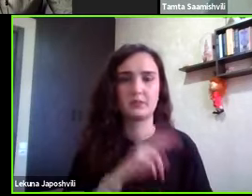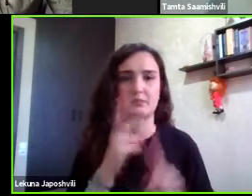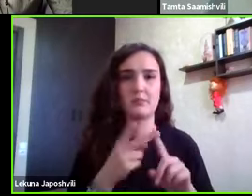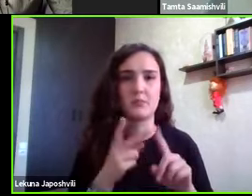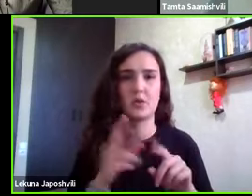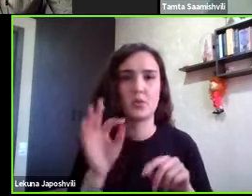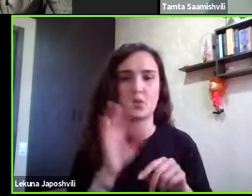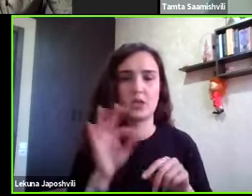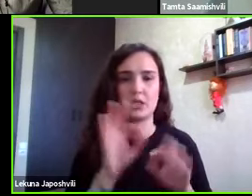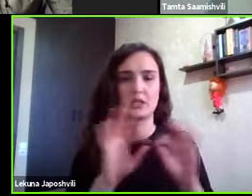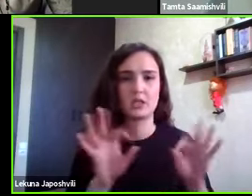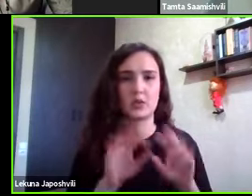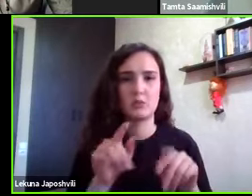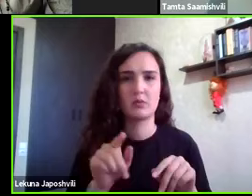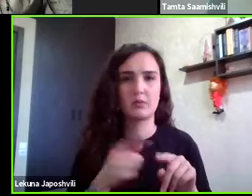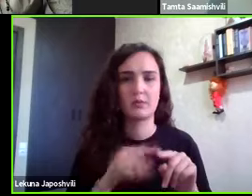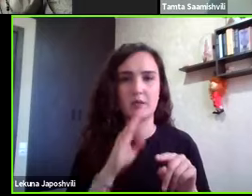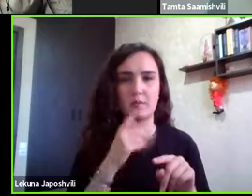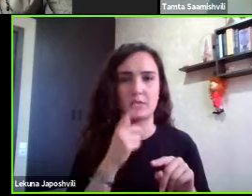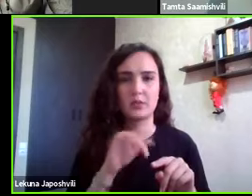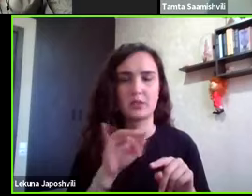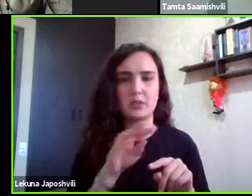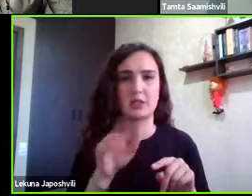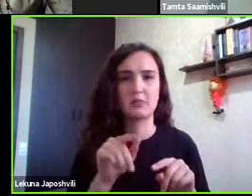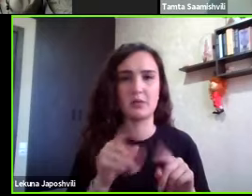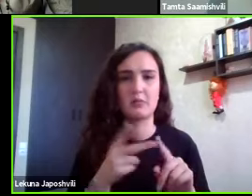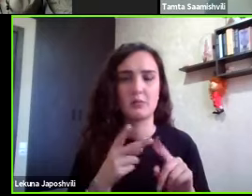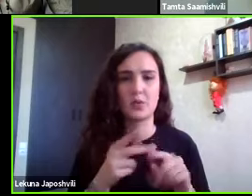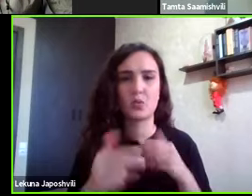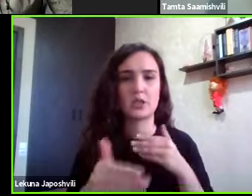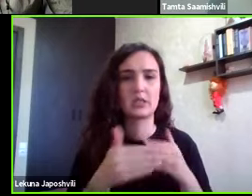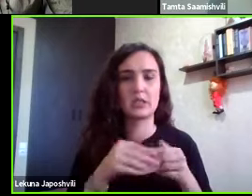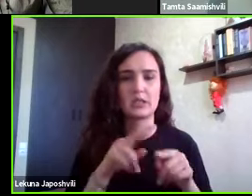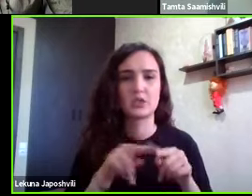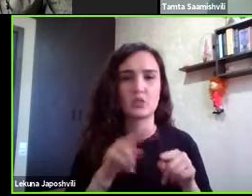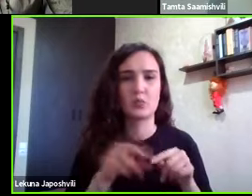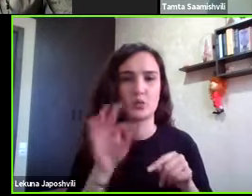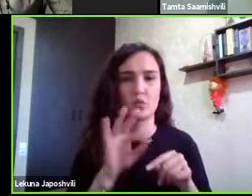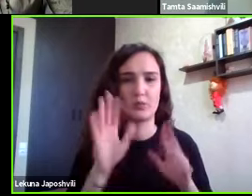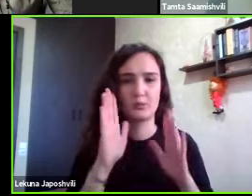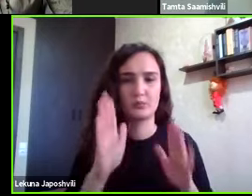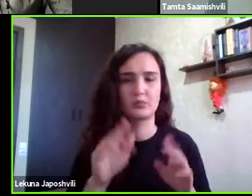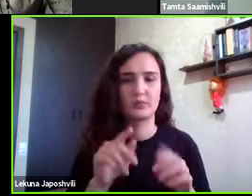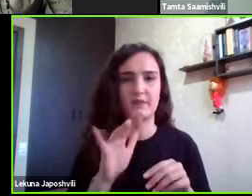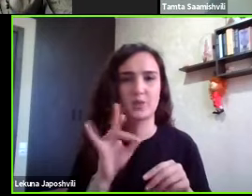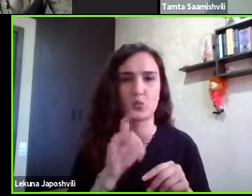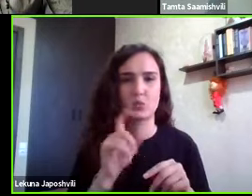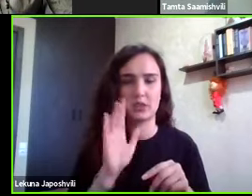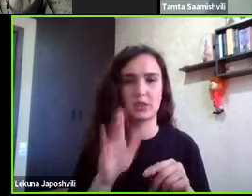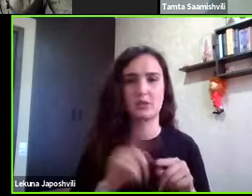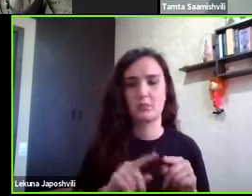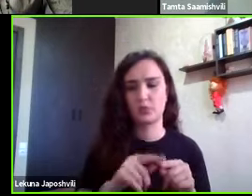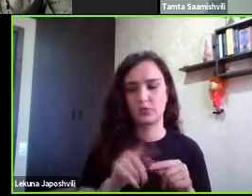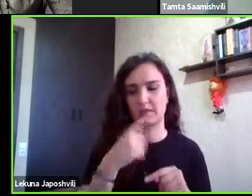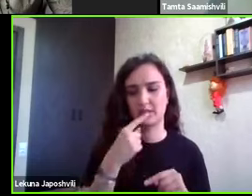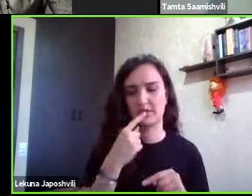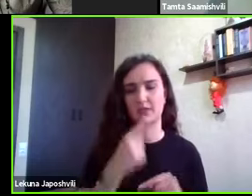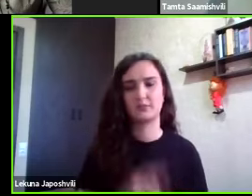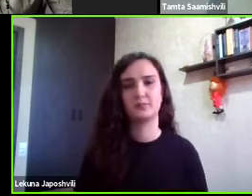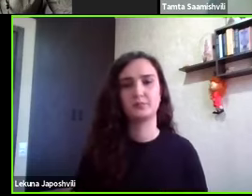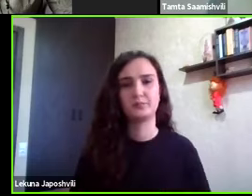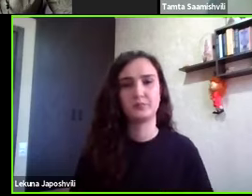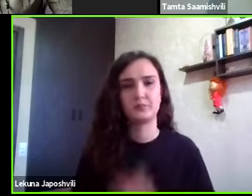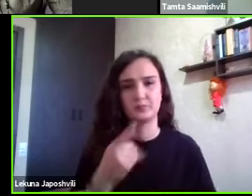ახსენეთ ქალბატონო ირმა და ამასთან დაკავშირებით რა პროგნოზი მეორე ტალღა ვირუსის მეორე ტალღა ახსენეთ.